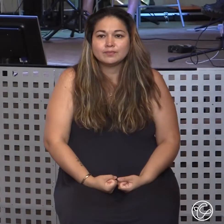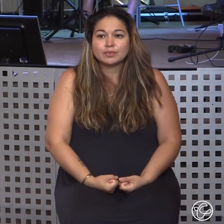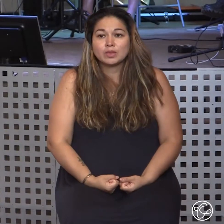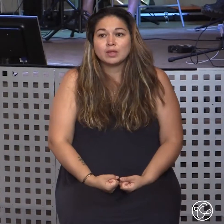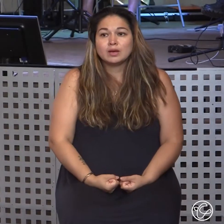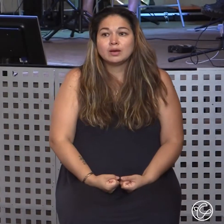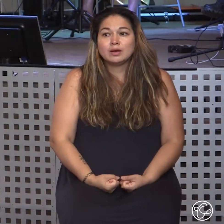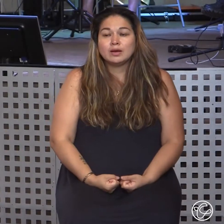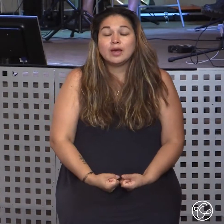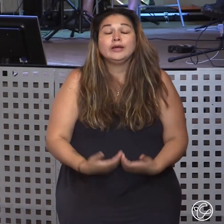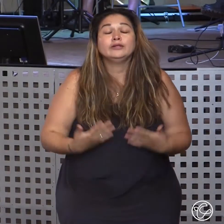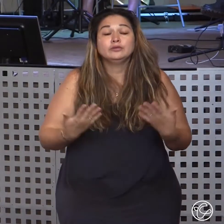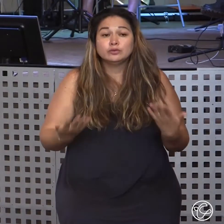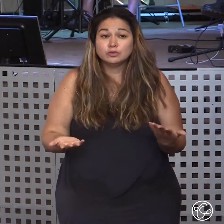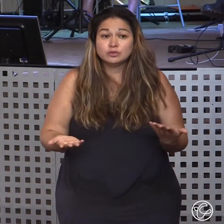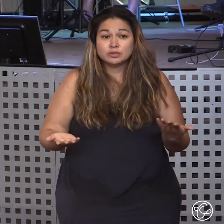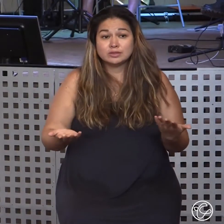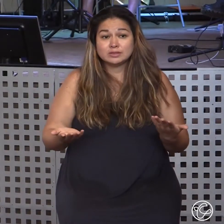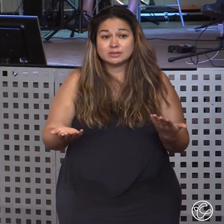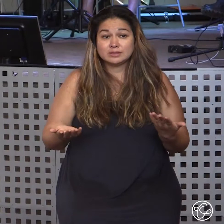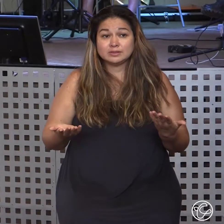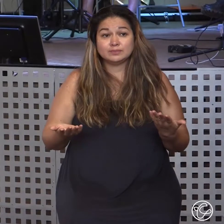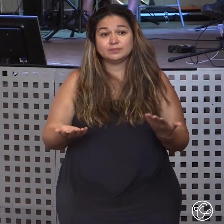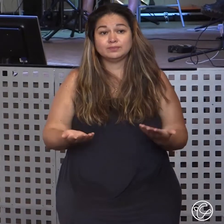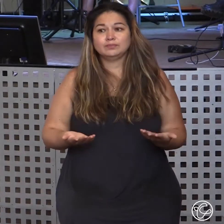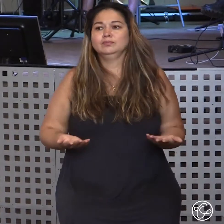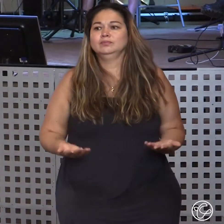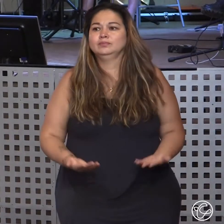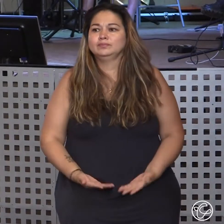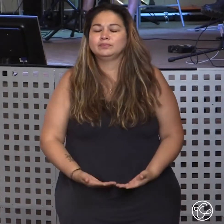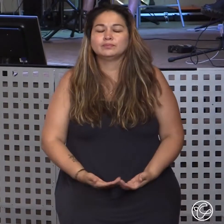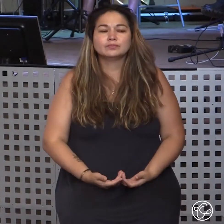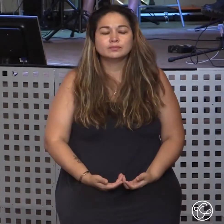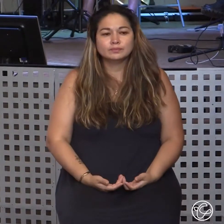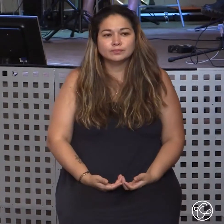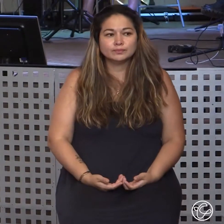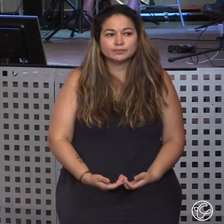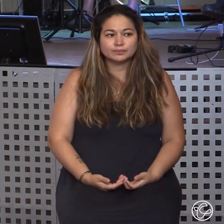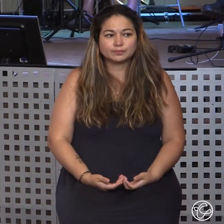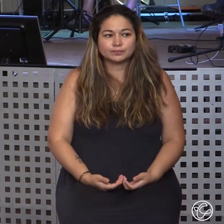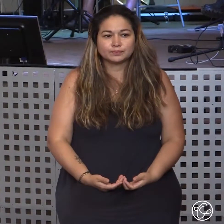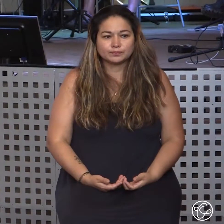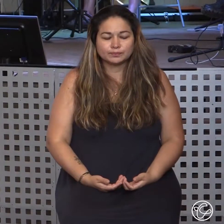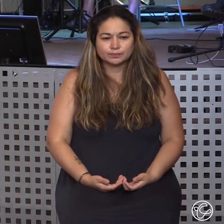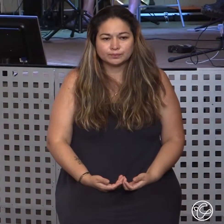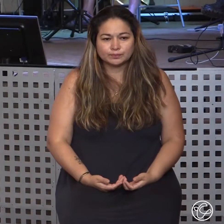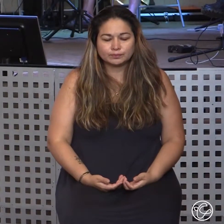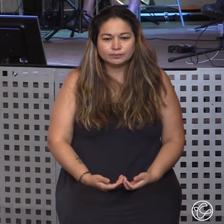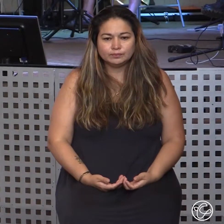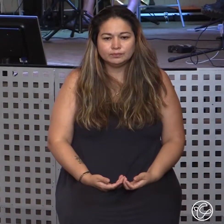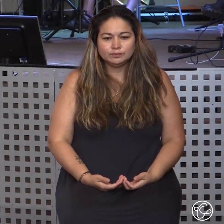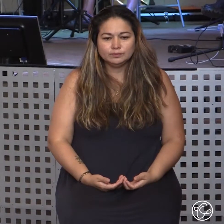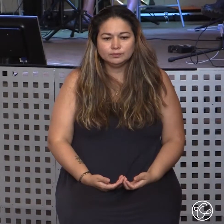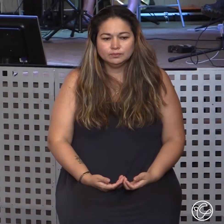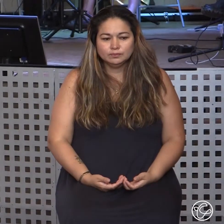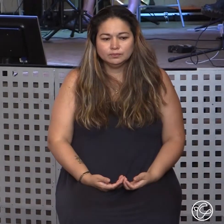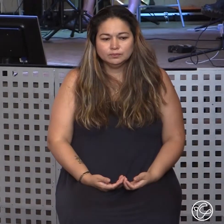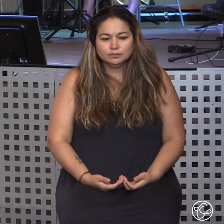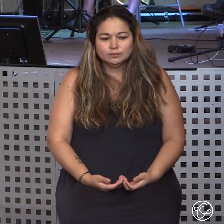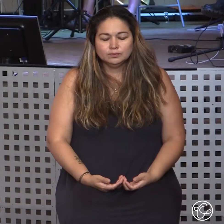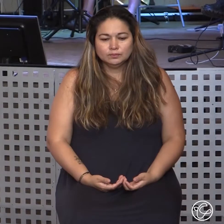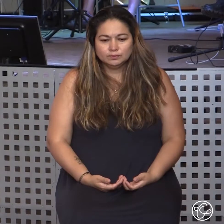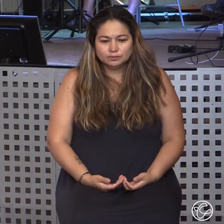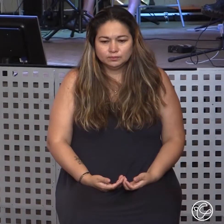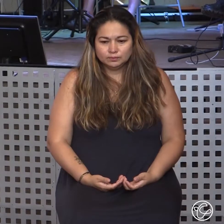La consigna va a ser: no hay nadie, ni el mejor constructor y administrador